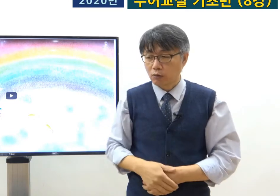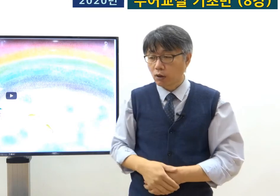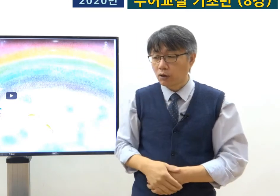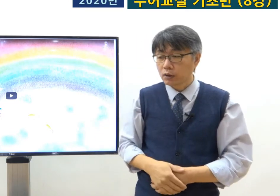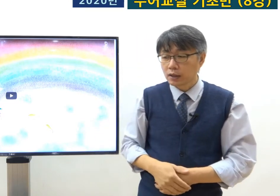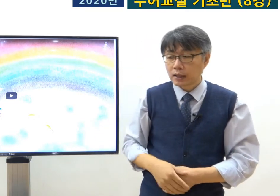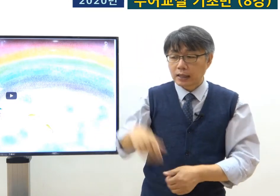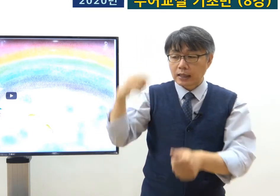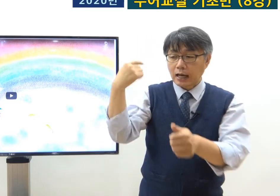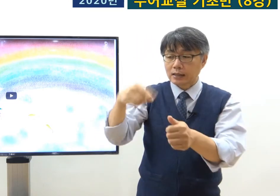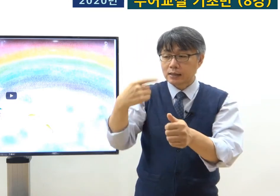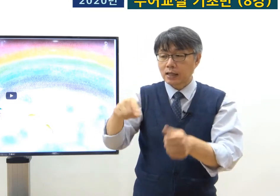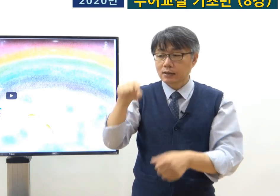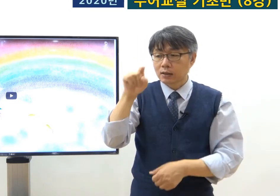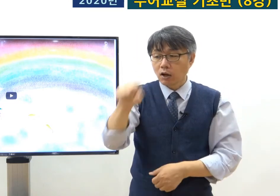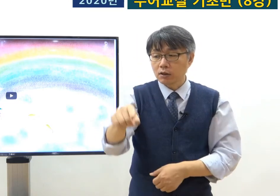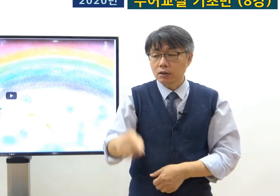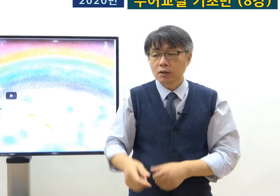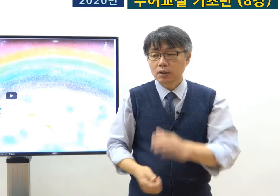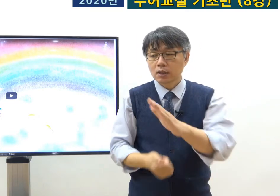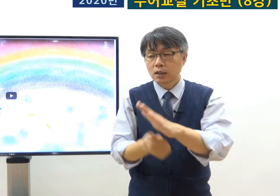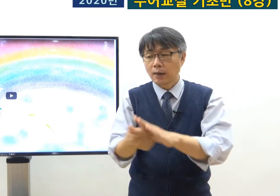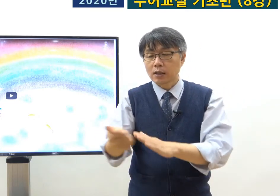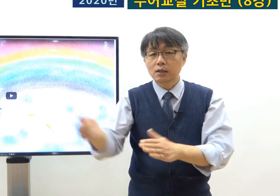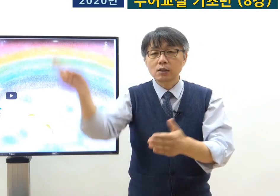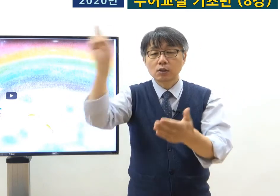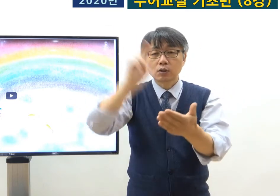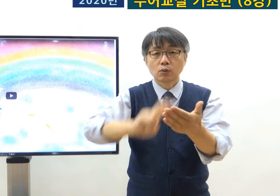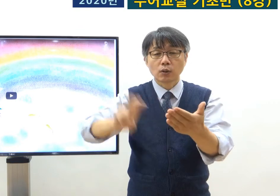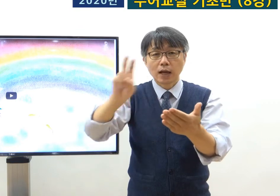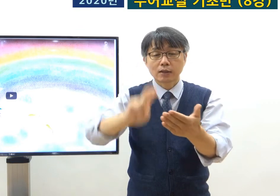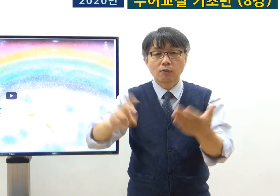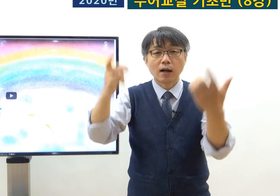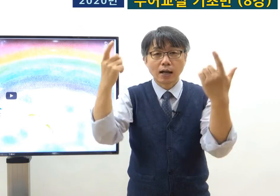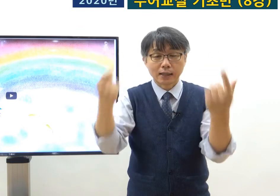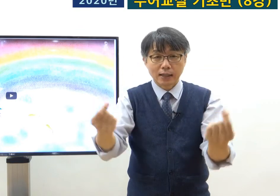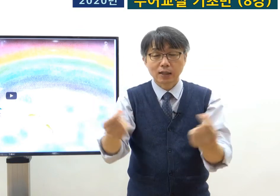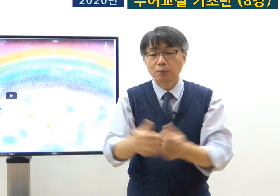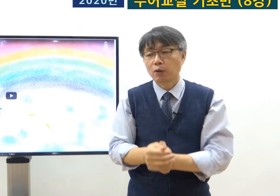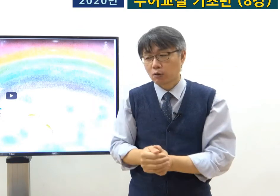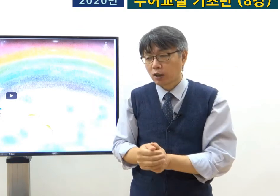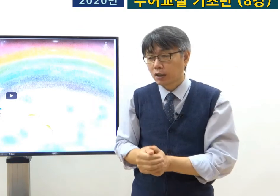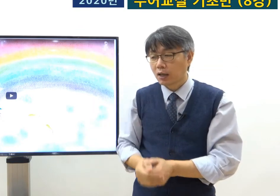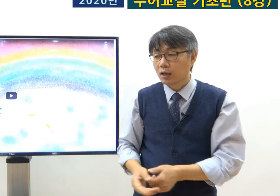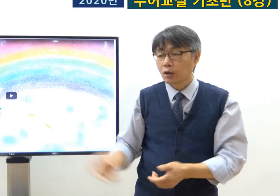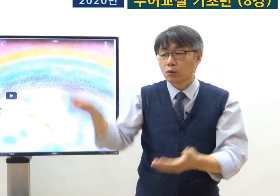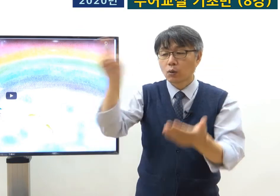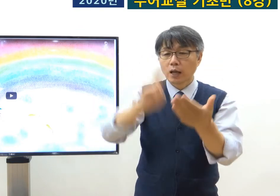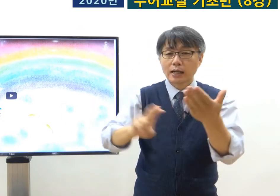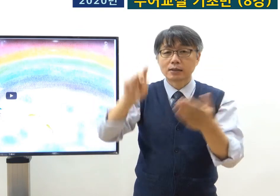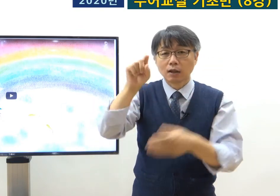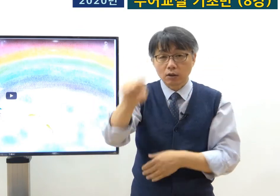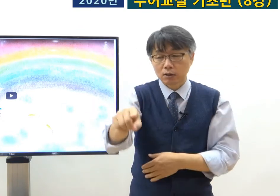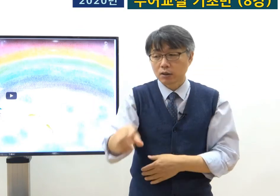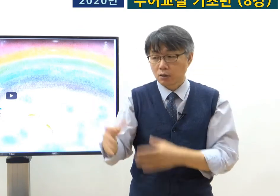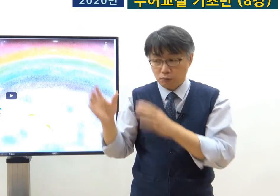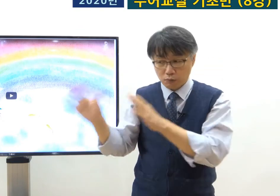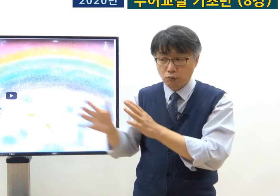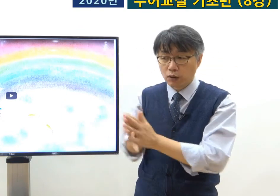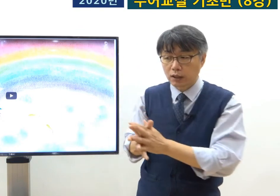되고요. 가르친다는 건 희망을 노래하는 것과 같다. 이렇게 표현해도 되는데 노래하는 것, 이제 수어대로 이렇게